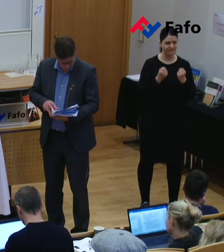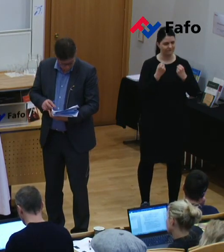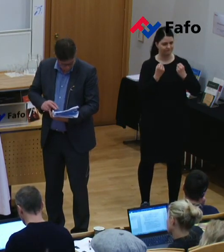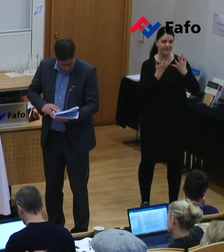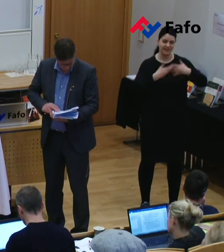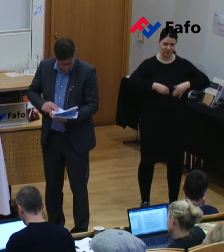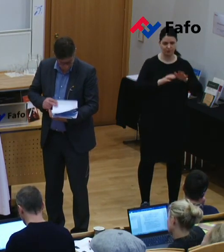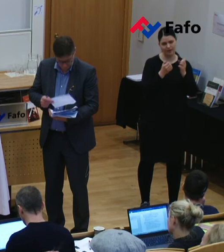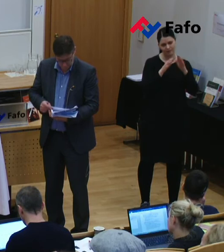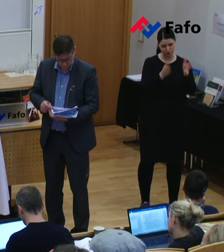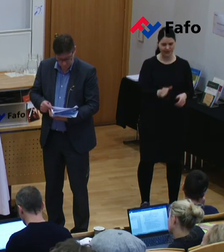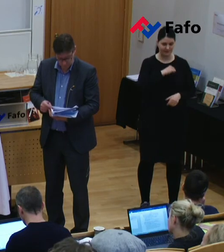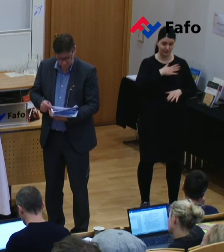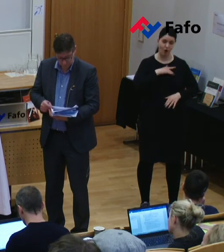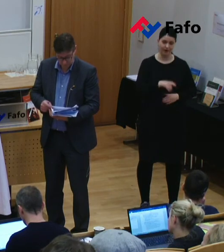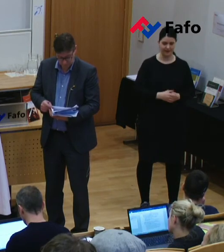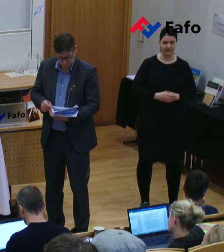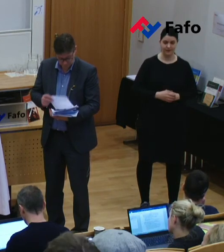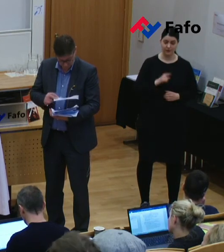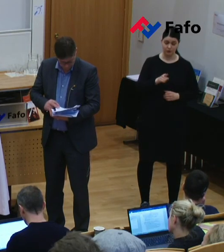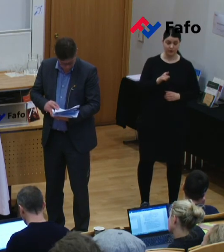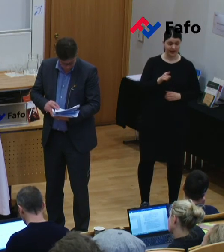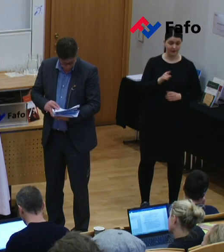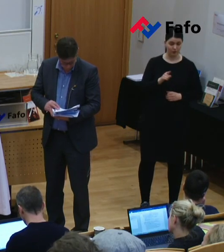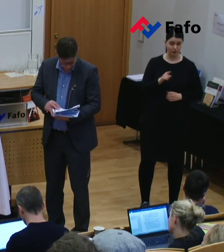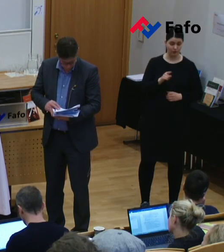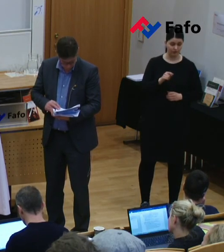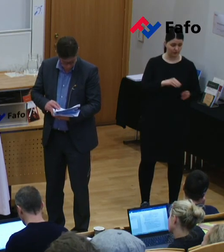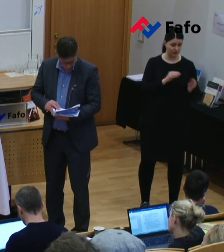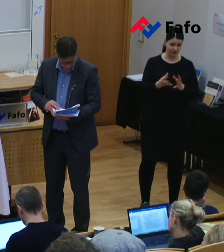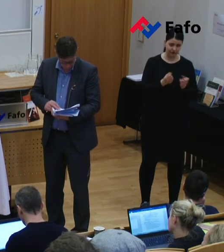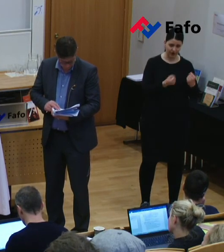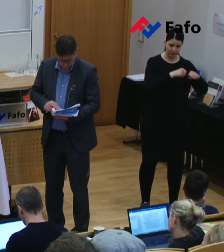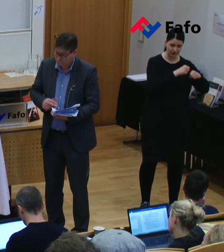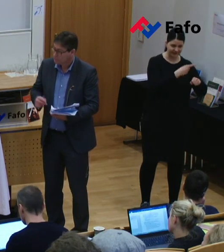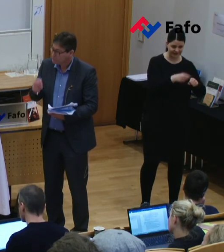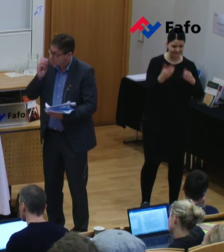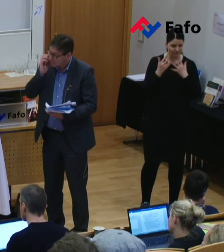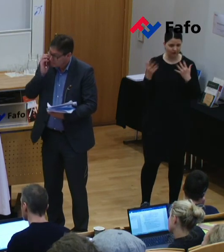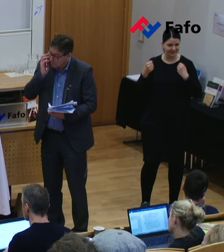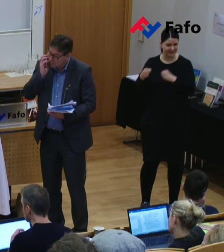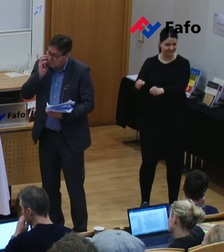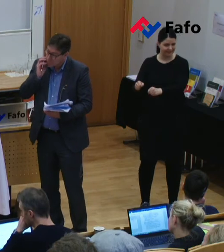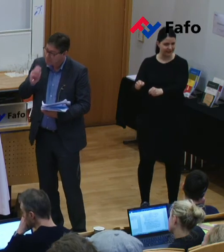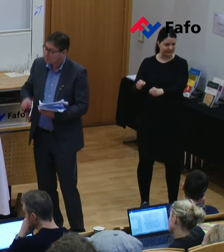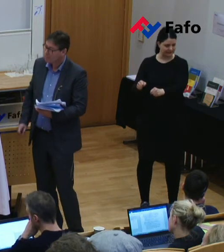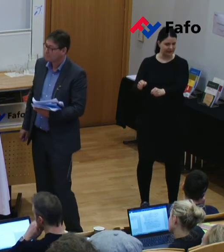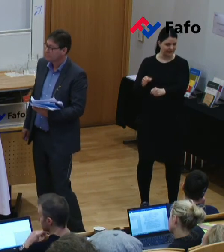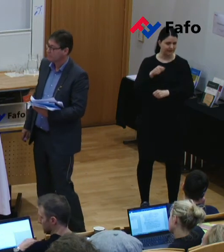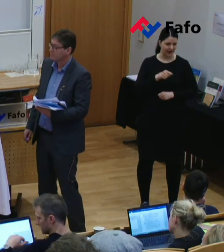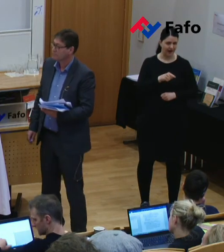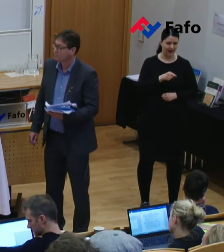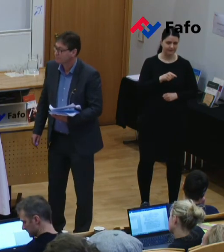det. Mm. Og det å komme fra prosjekt til vanlig drift, så er det jo nettopp